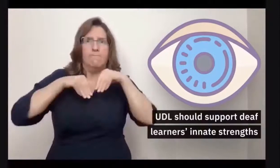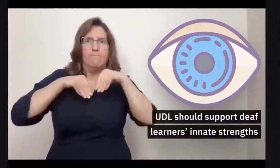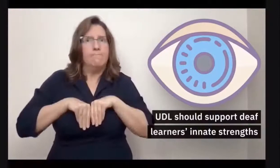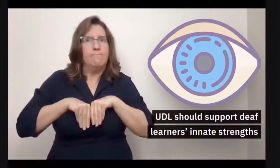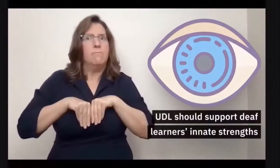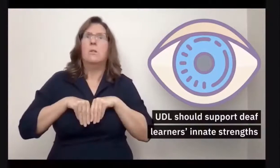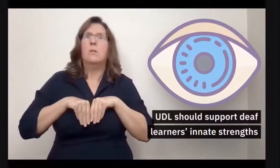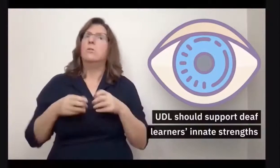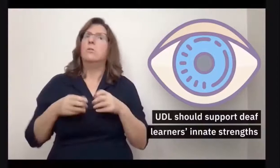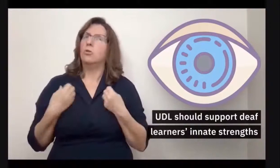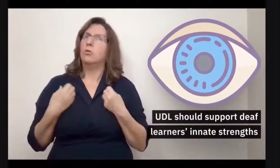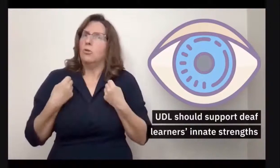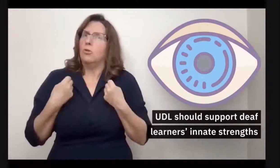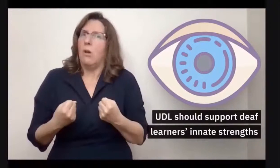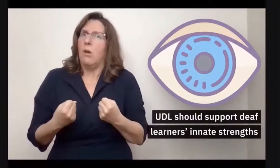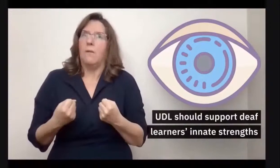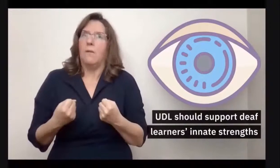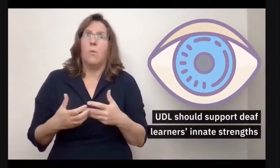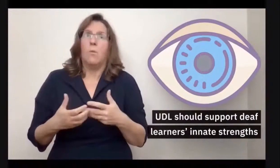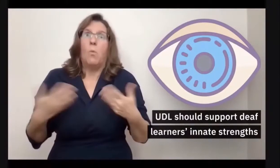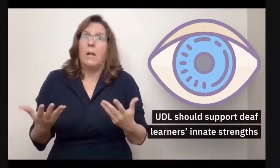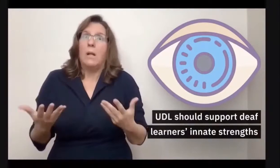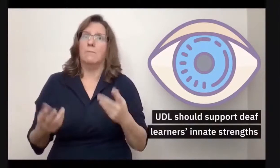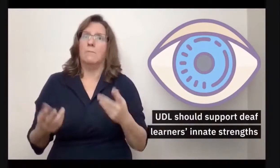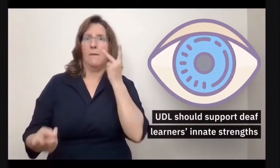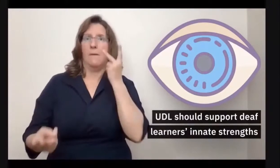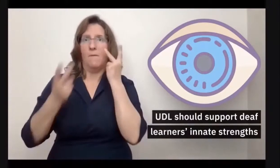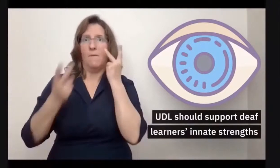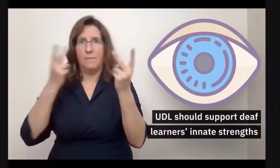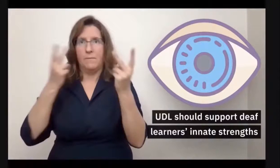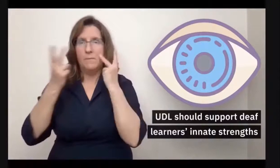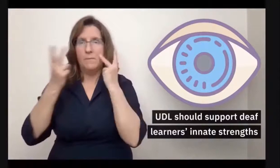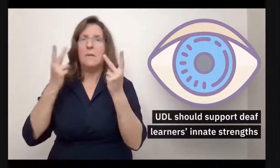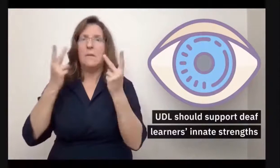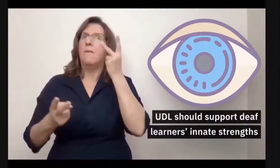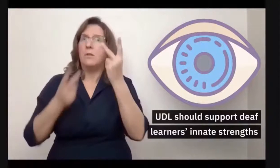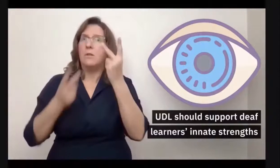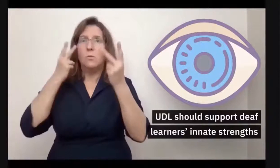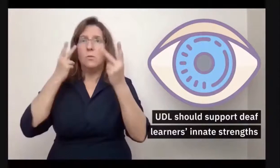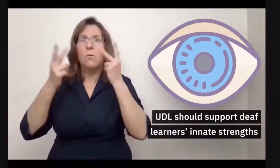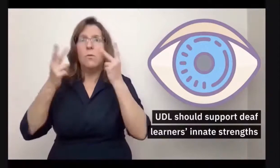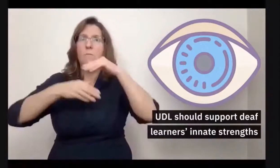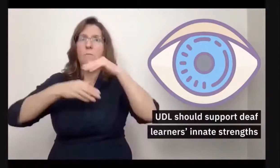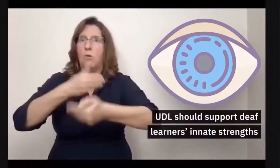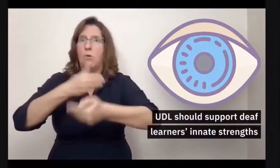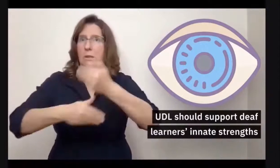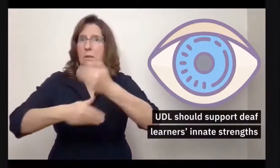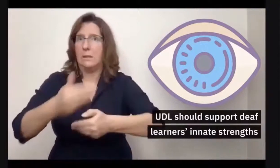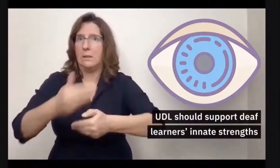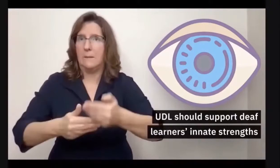alumnos con sordera, capitalizando los procesos auditivos y visuales.